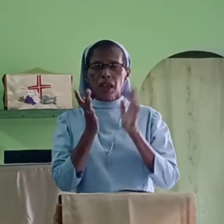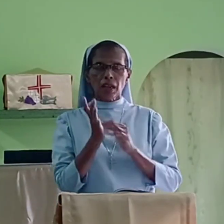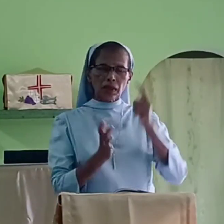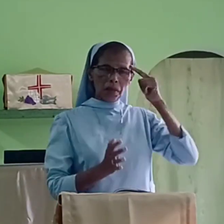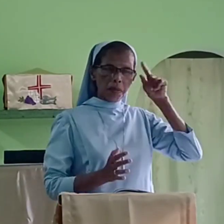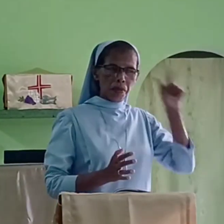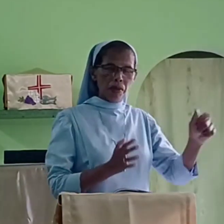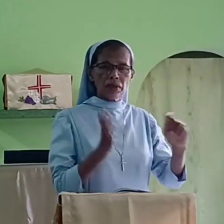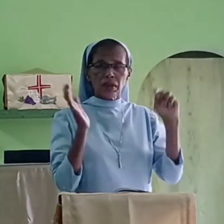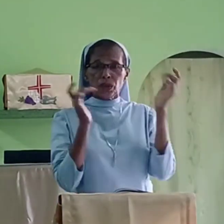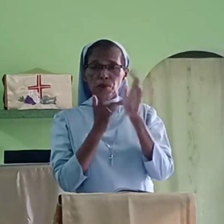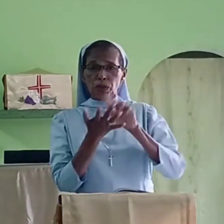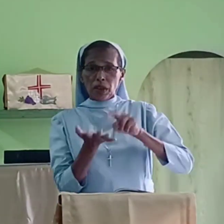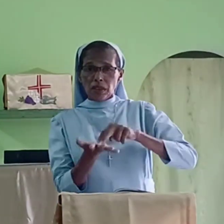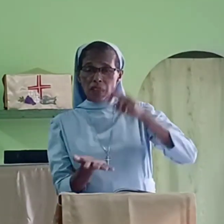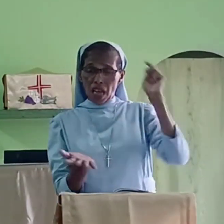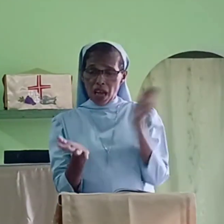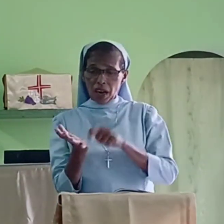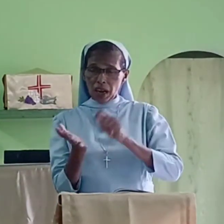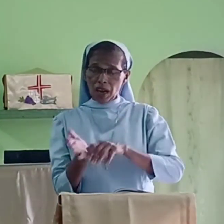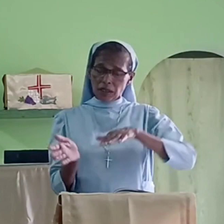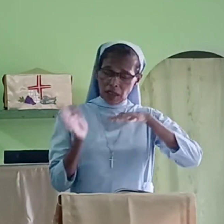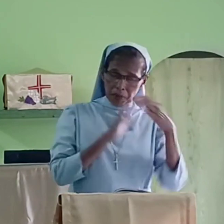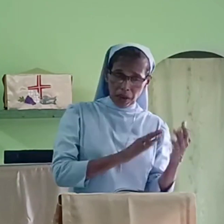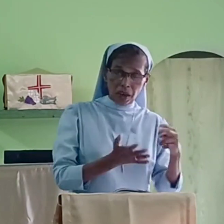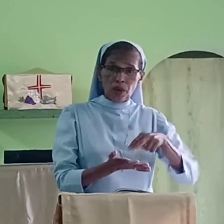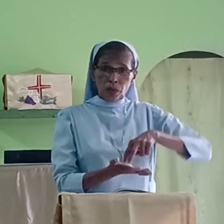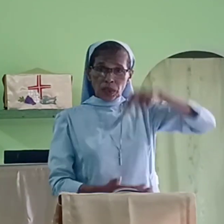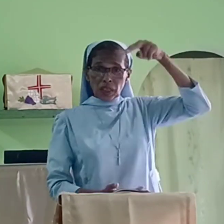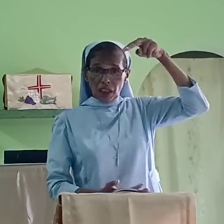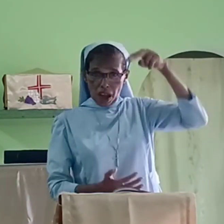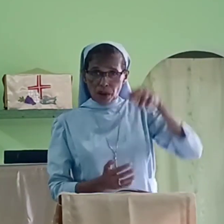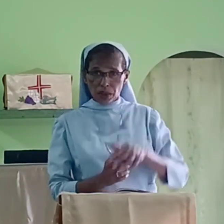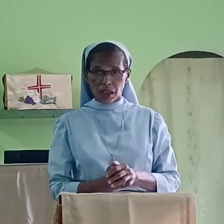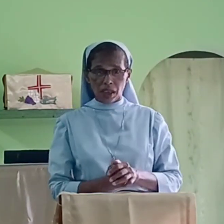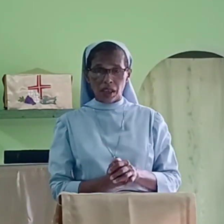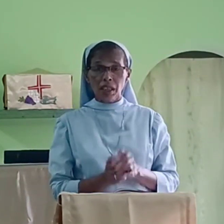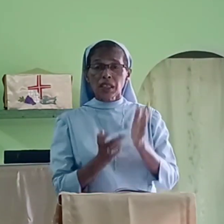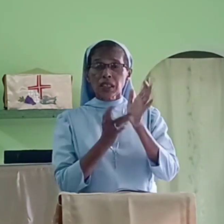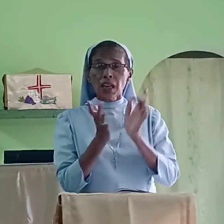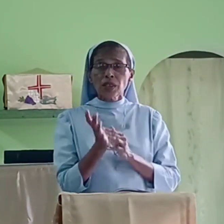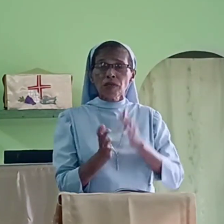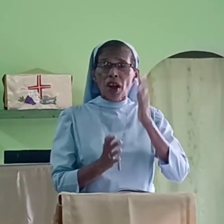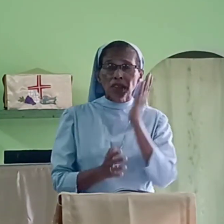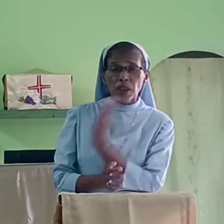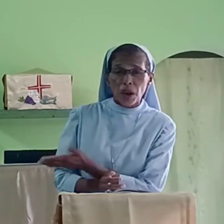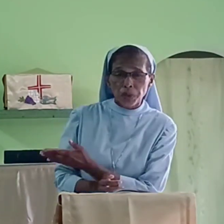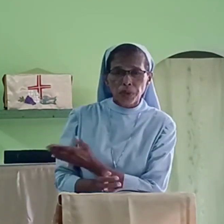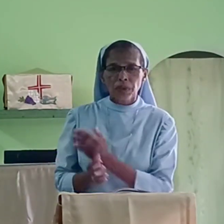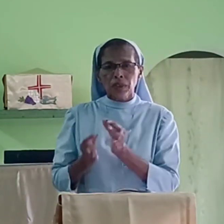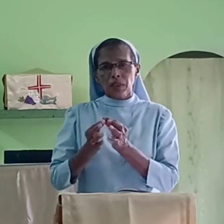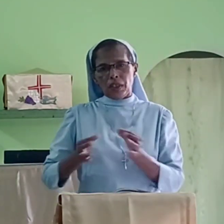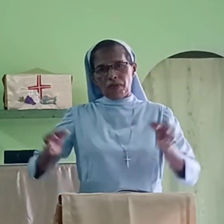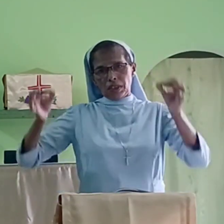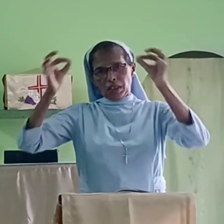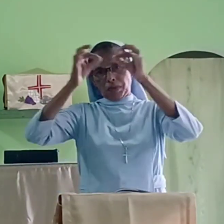අපට ප්‍රකාශ කරන්නේ ක්‍රිස්තුස් වහන්සේ මරණය පරාජය කරමින් උත්ථාන වූ බවයි. ජේසුස් වහන්සේ යන